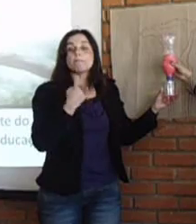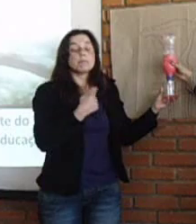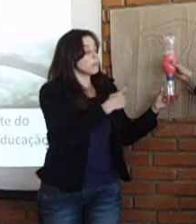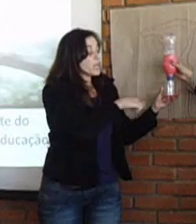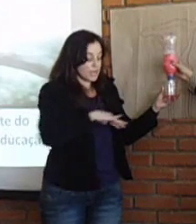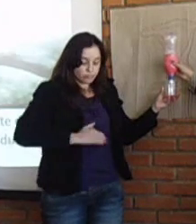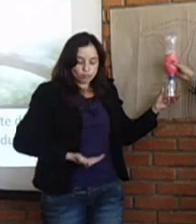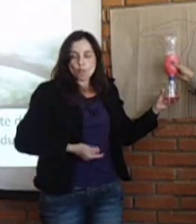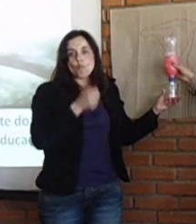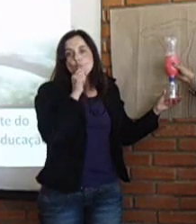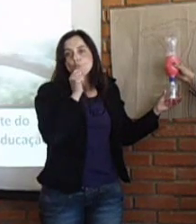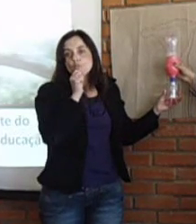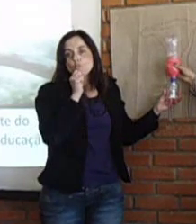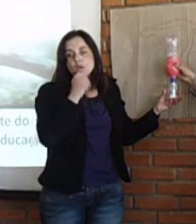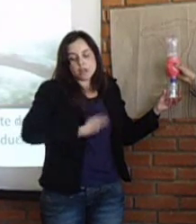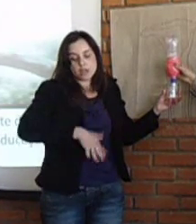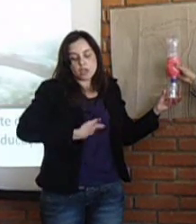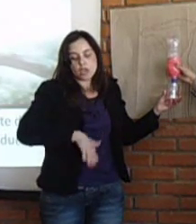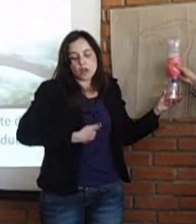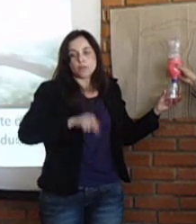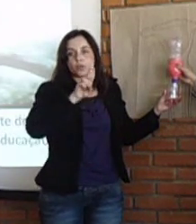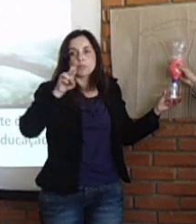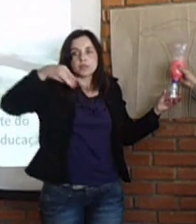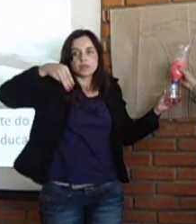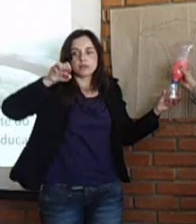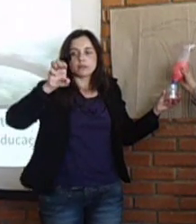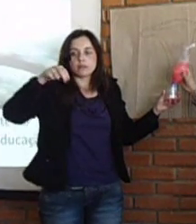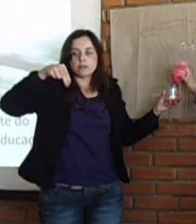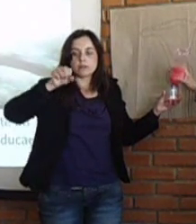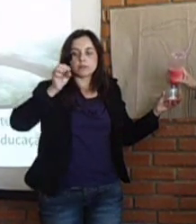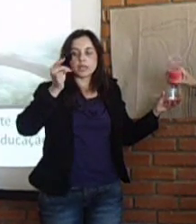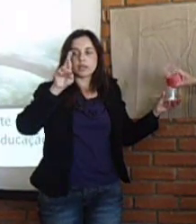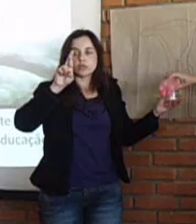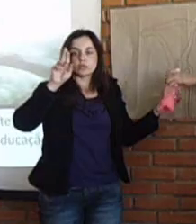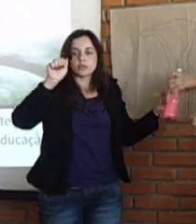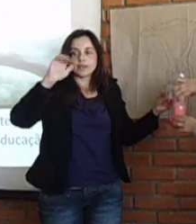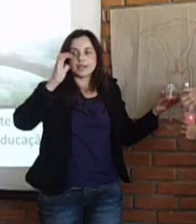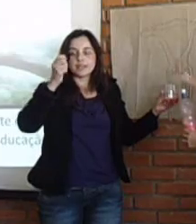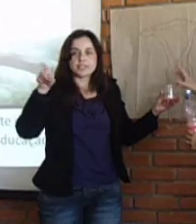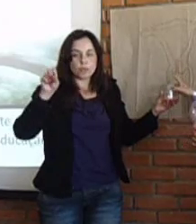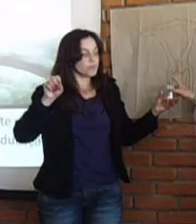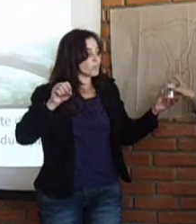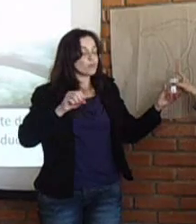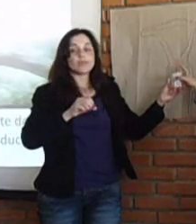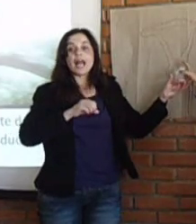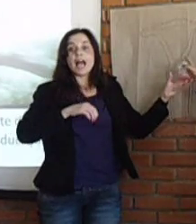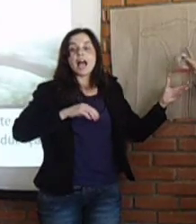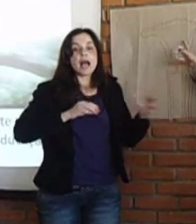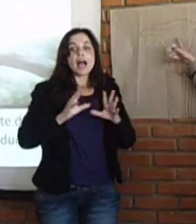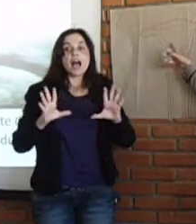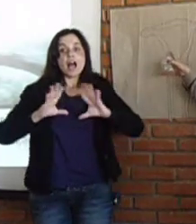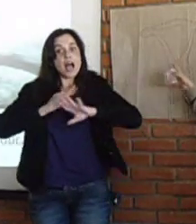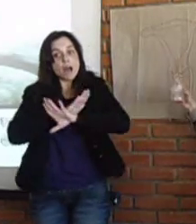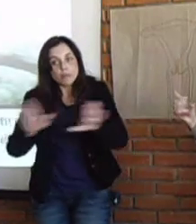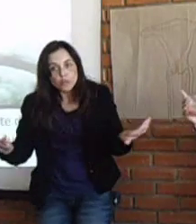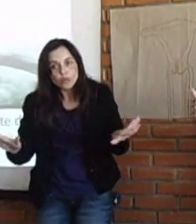do útero aqui, a gente chama de menstruação. Acabada a menstruação, o ciclo recomeça, o útero vai